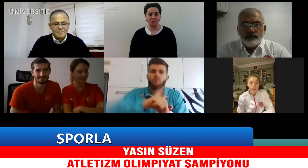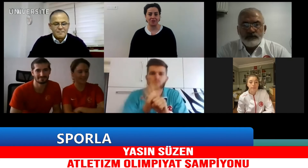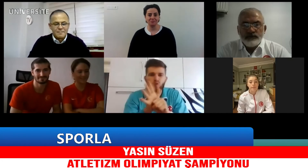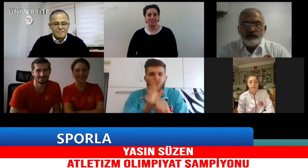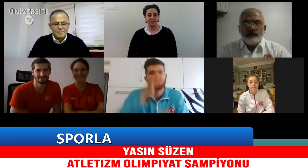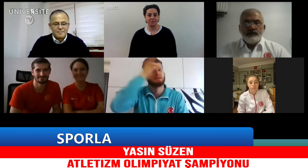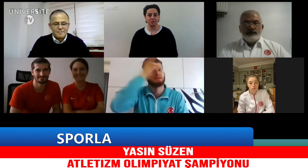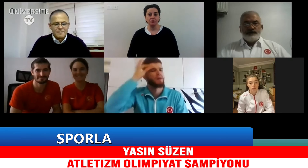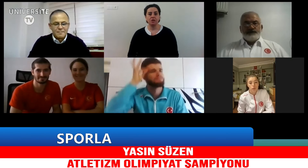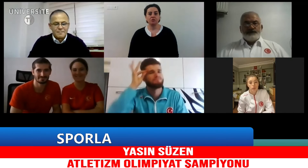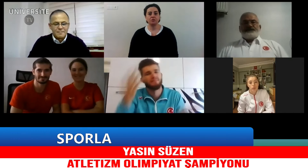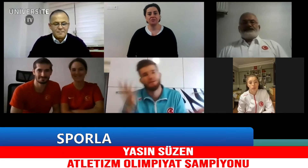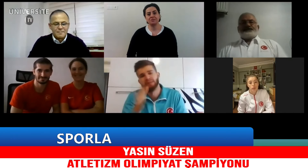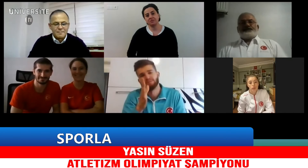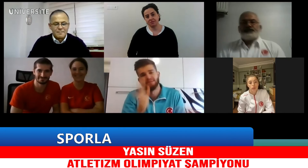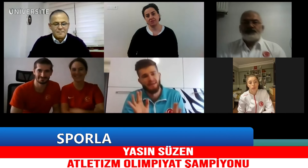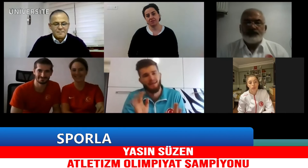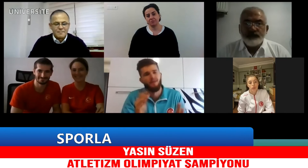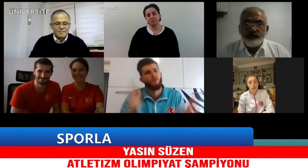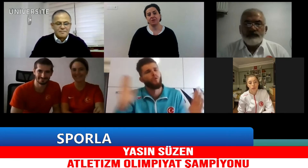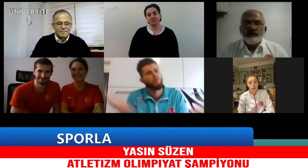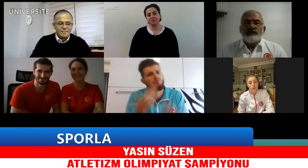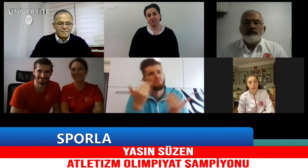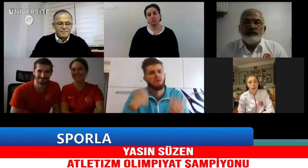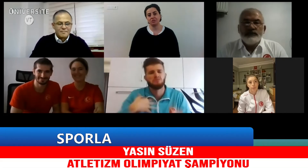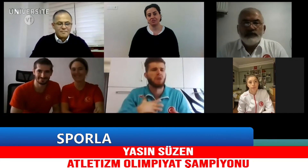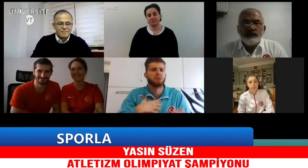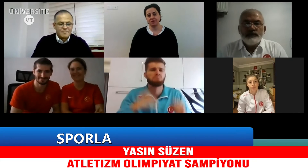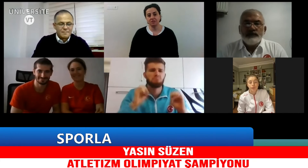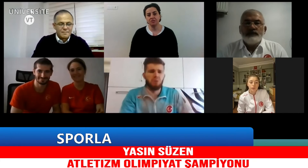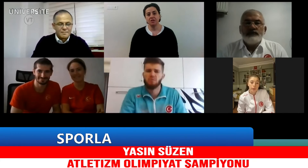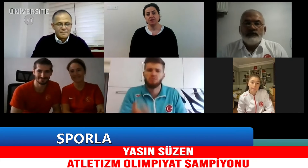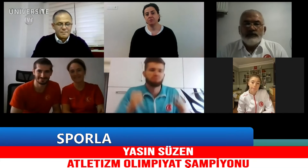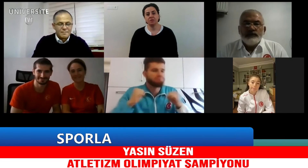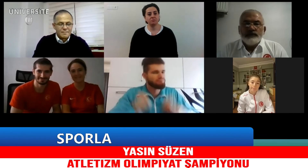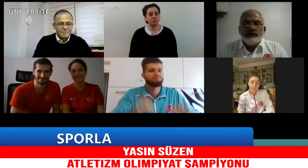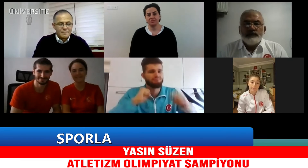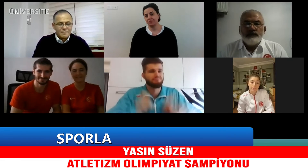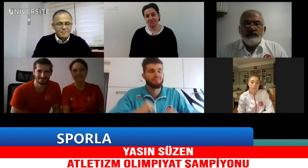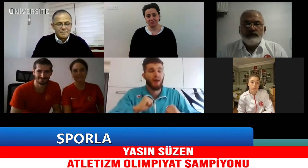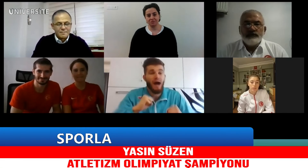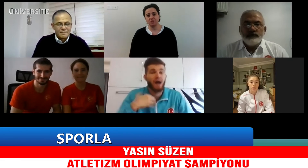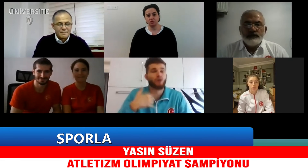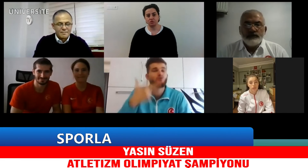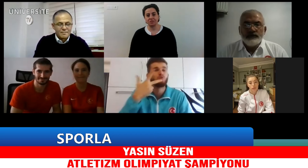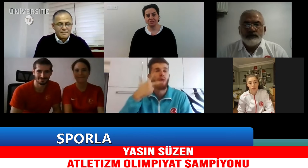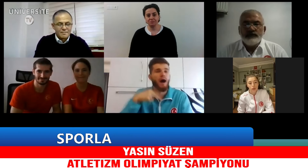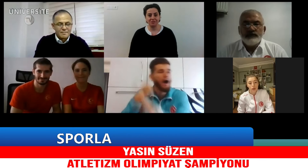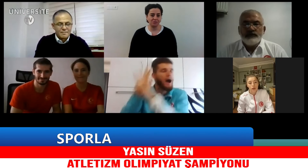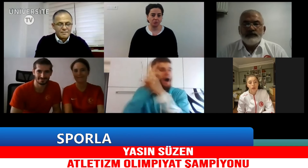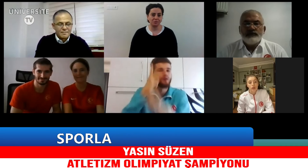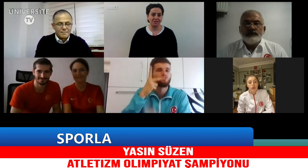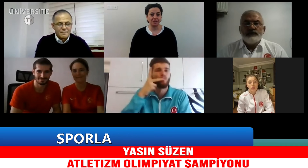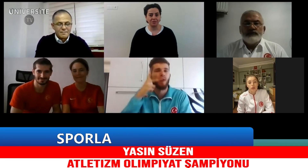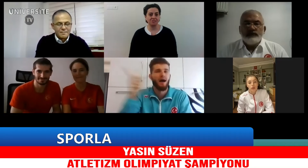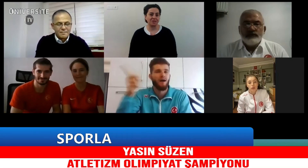bizim antrenmanlarımız devam ediyor. Covid gibi bir pandemi süreci var. Ama bu bizim antrenmanımızı durdurmadı.